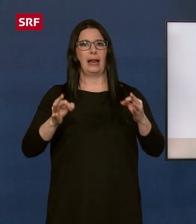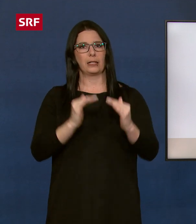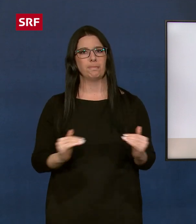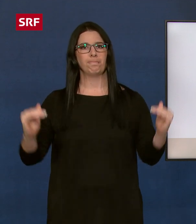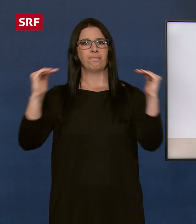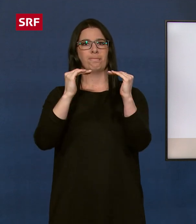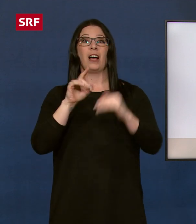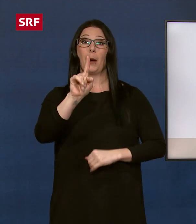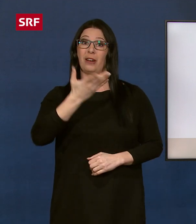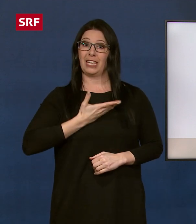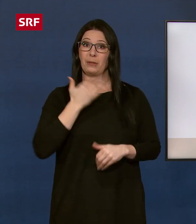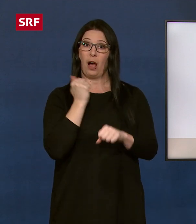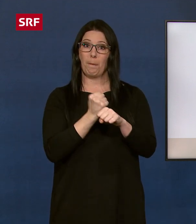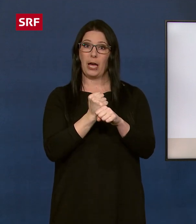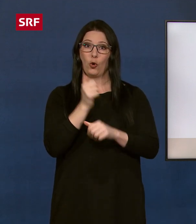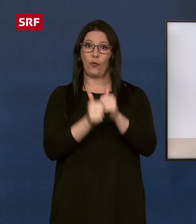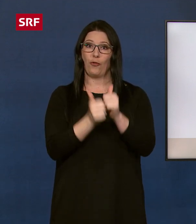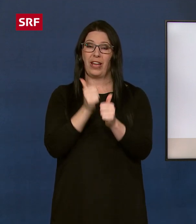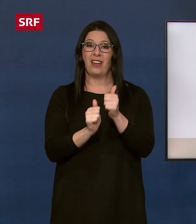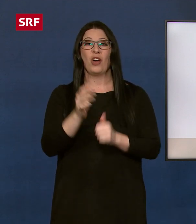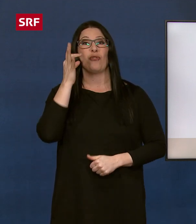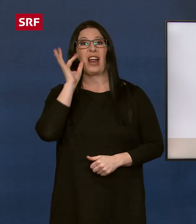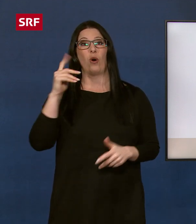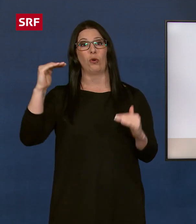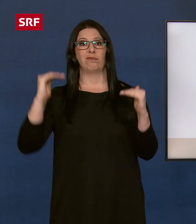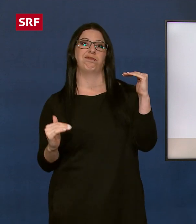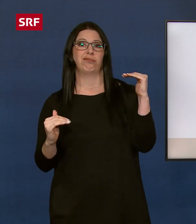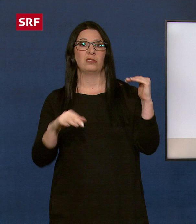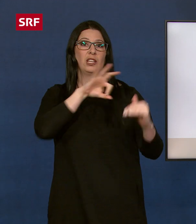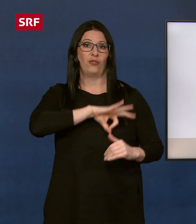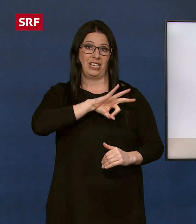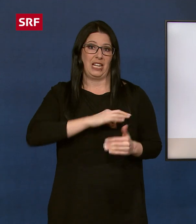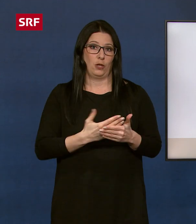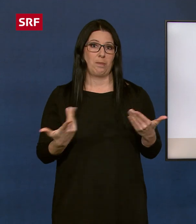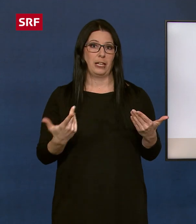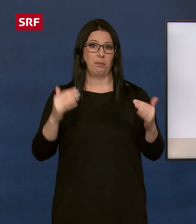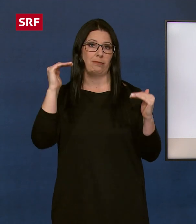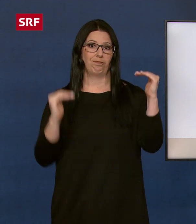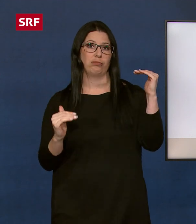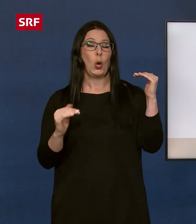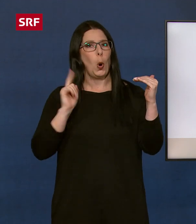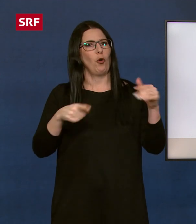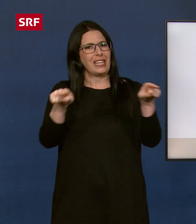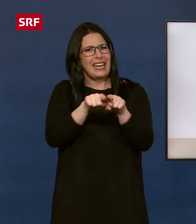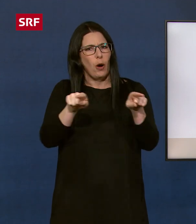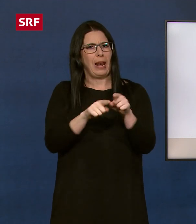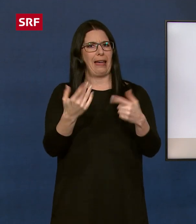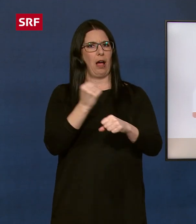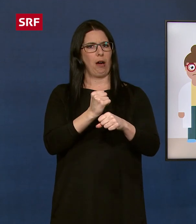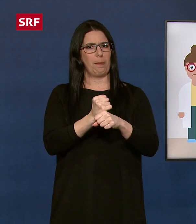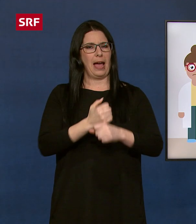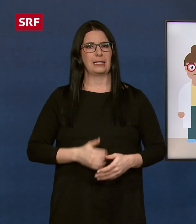gibt es Berufe, in denen Frauen immer noch weniger verdienen als Männer. Und das, obwohl sie genau die gleiche Arbeit machen.